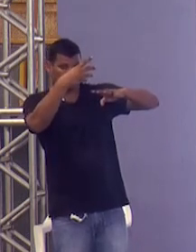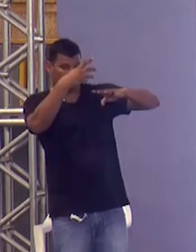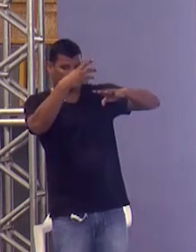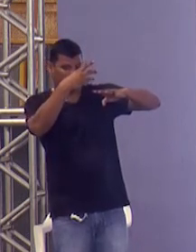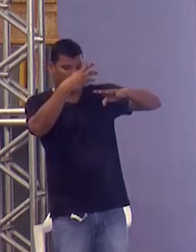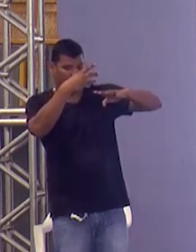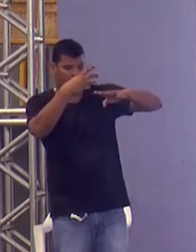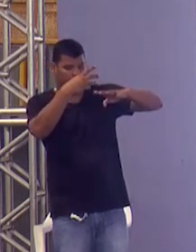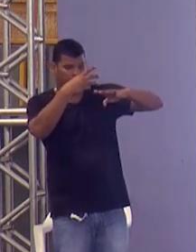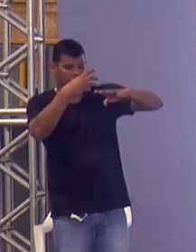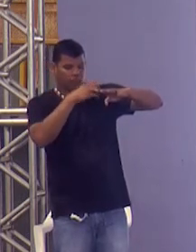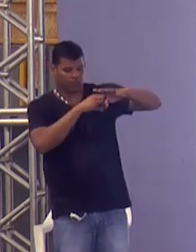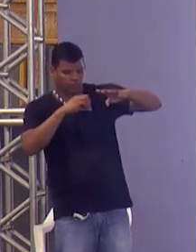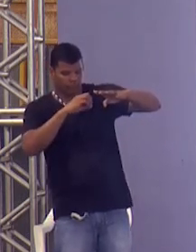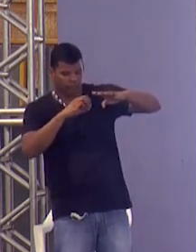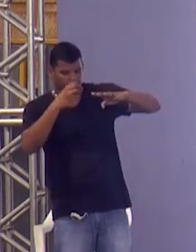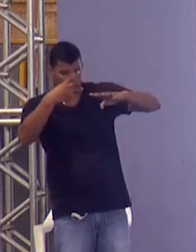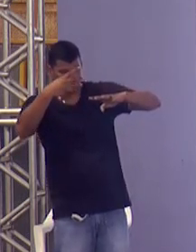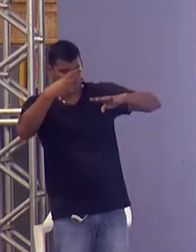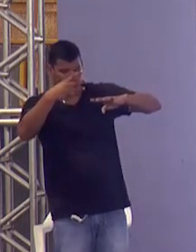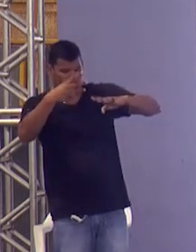ó. Eu obtenho